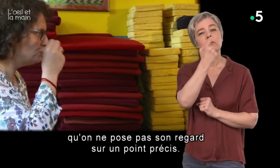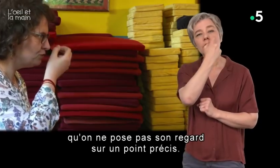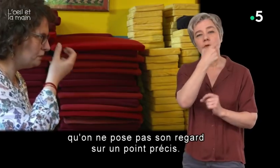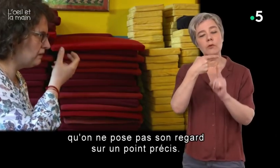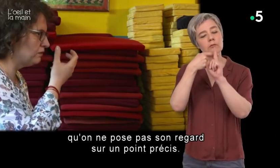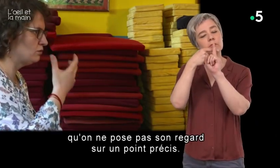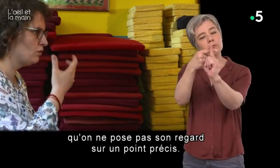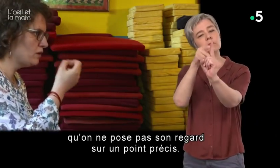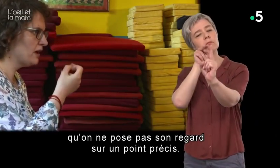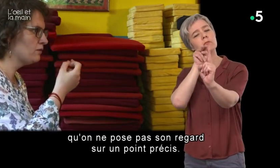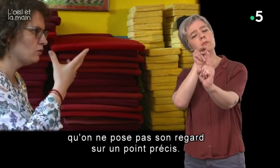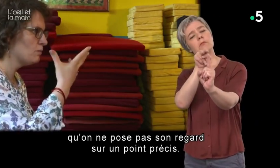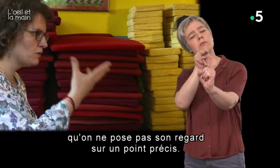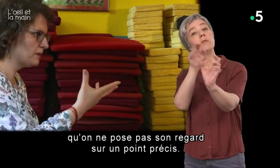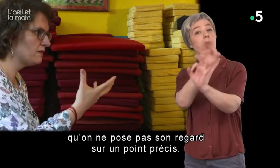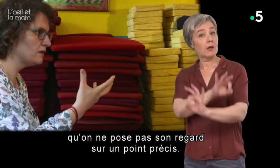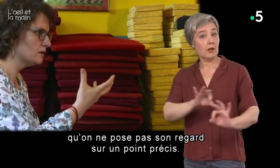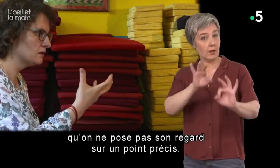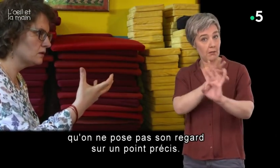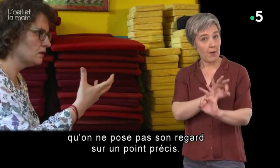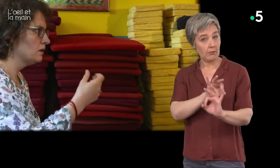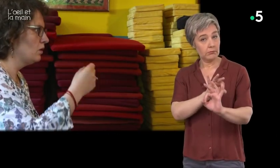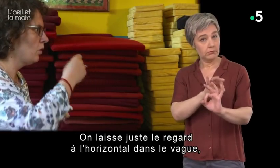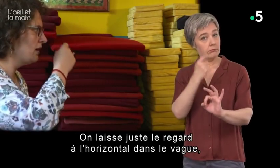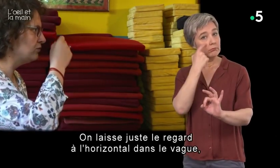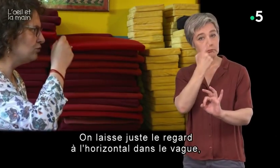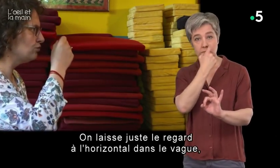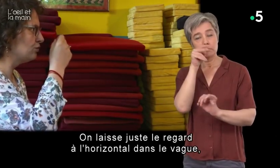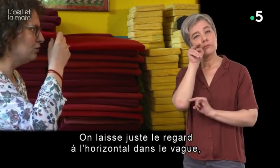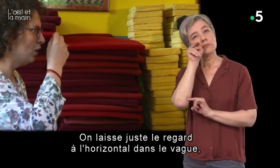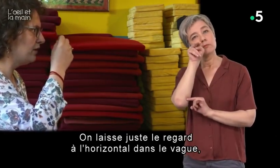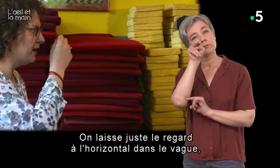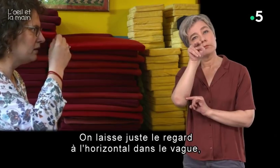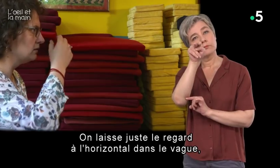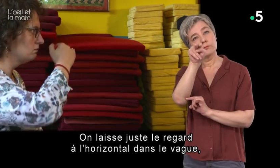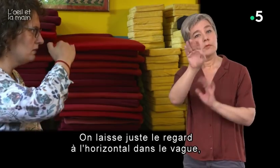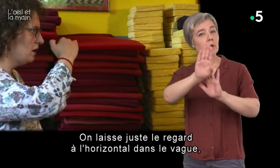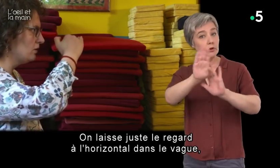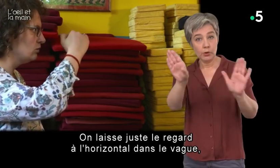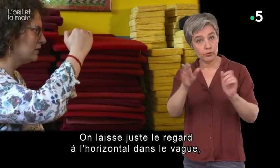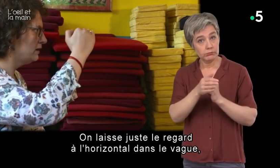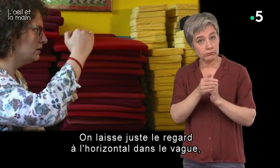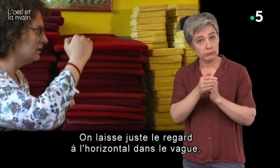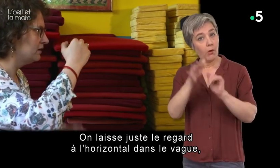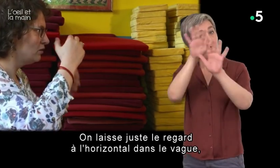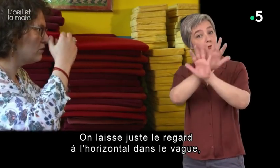pose pas son regard sur un point précis. On laisse juste le regard à l'horizontale, dans le